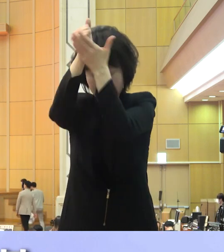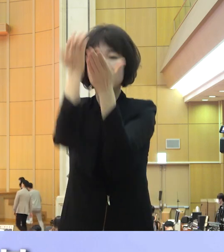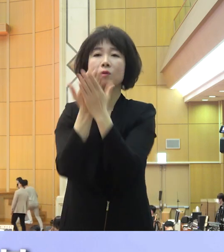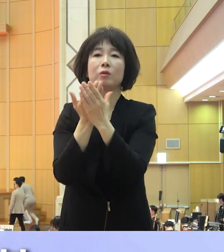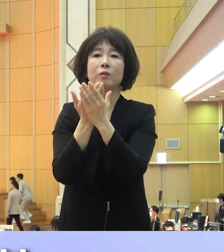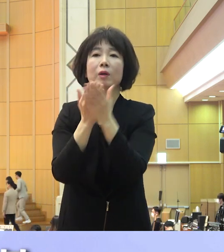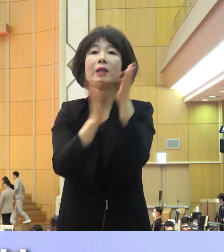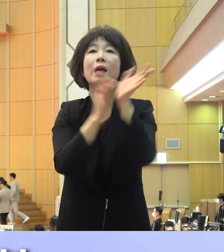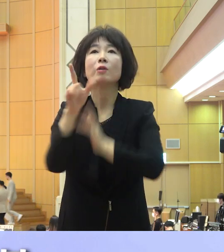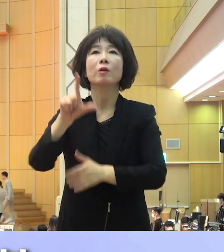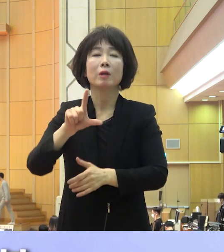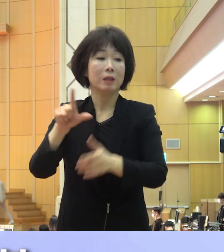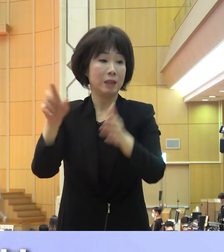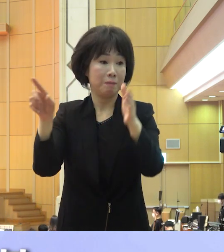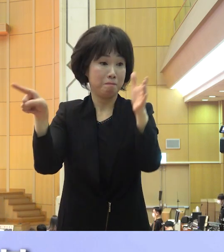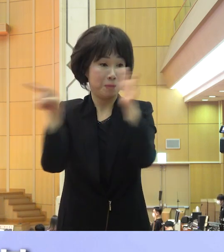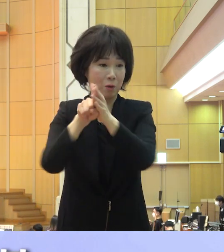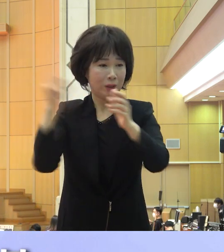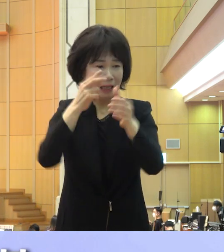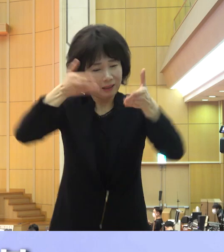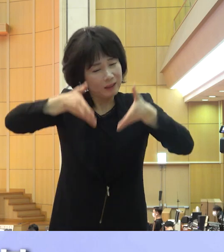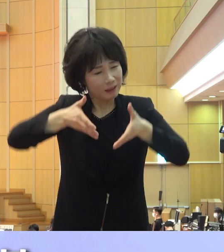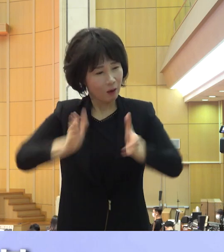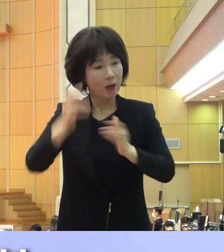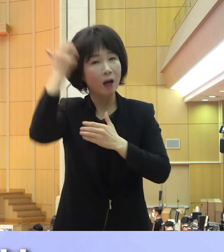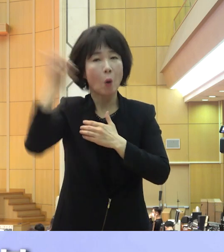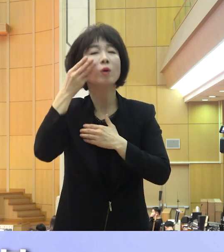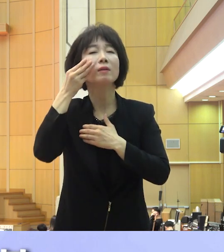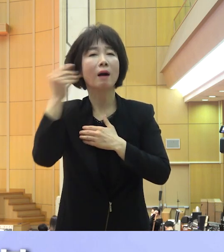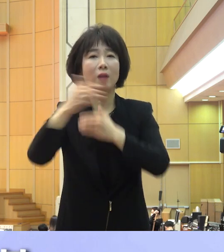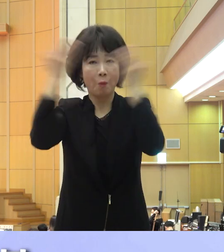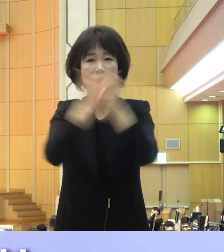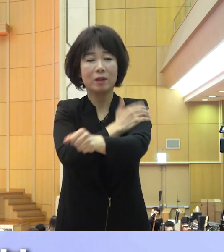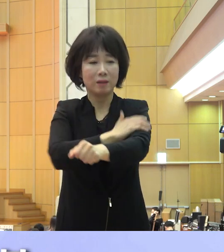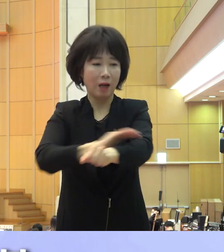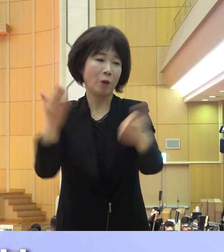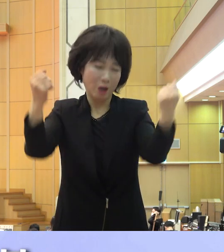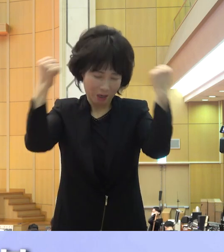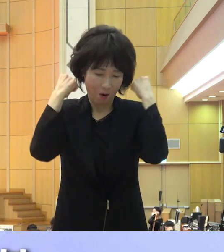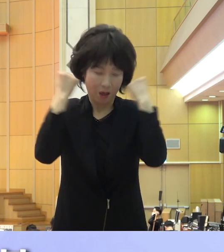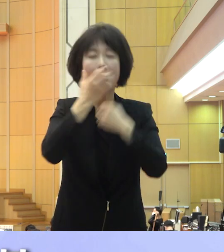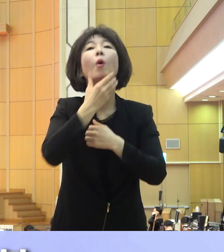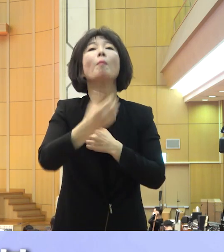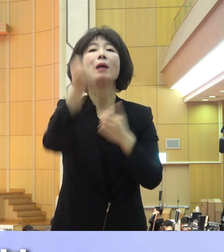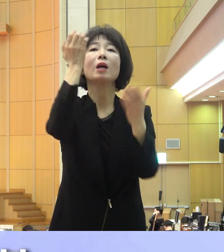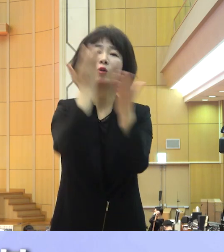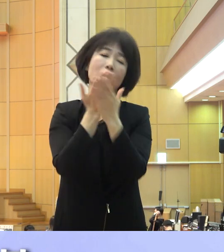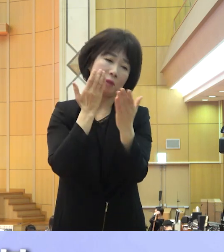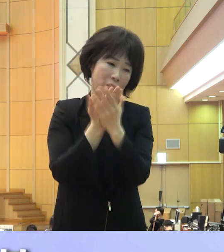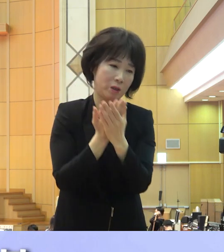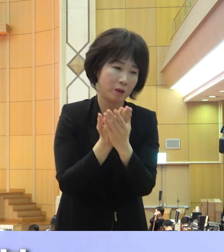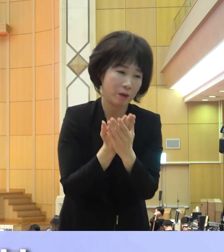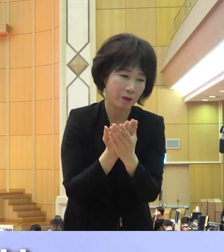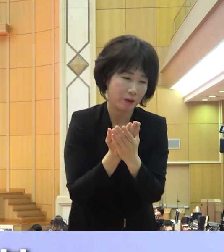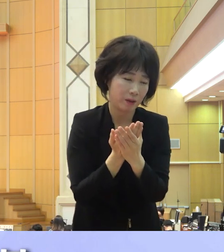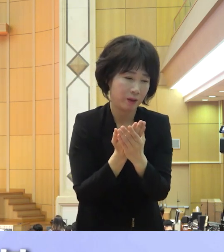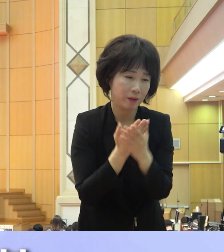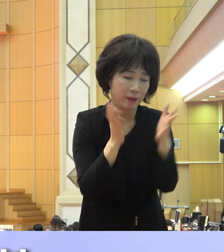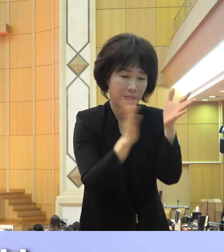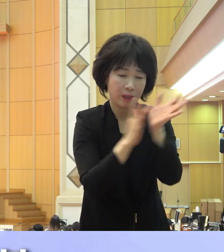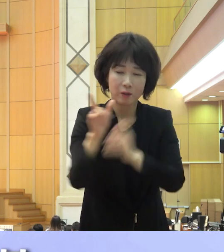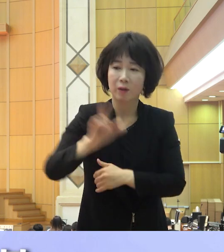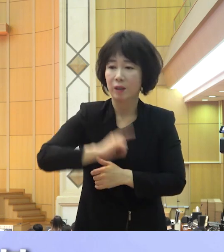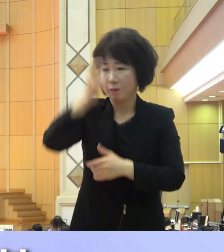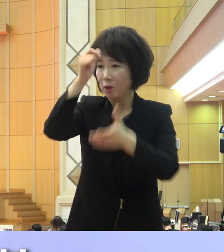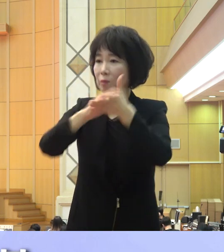하시고, 예수 믿고 거듭나게 하셔서 영혼이 잘되고 범사가 잘되고 강건한 복을 받게 하옵소서.